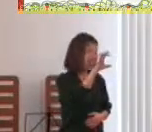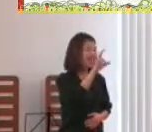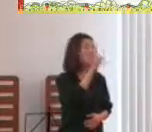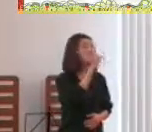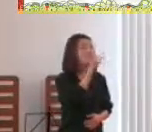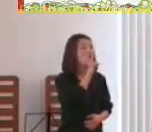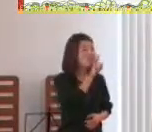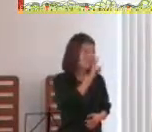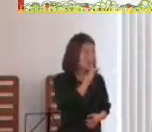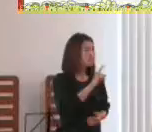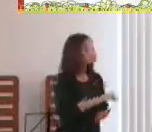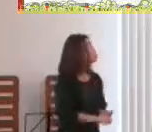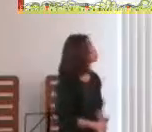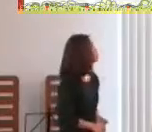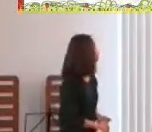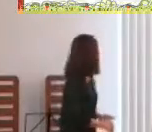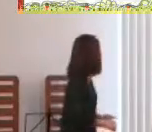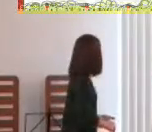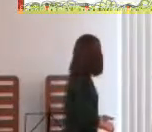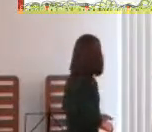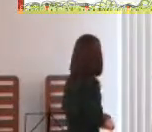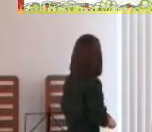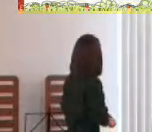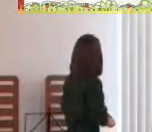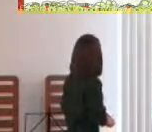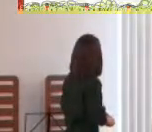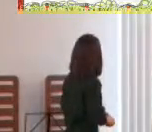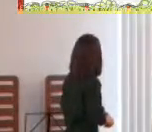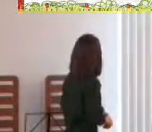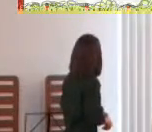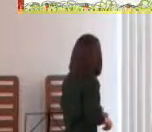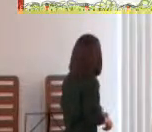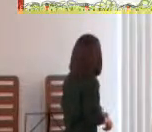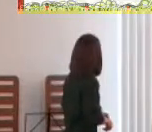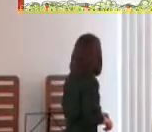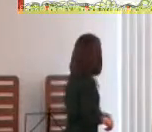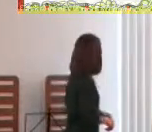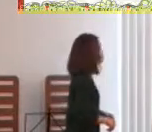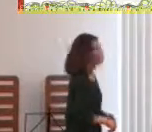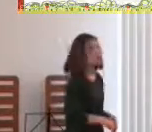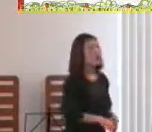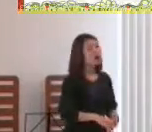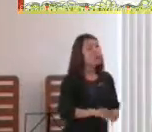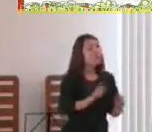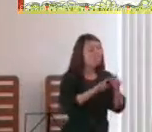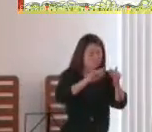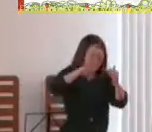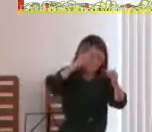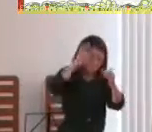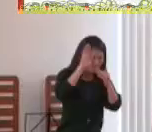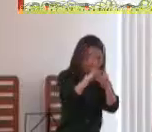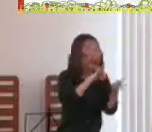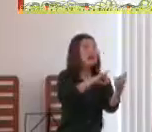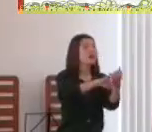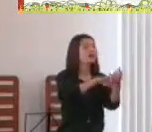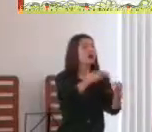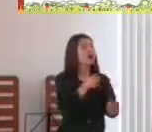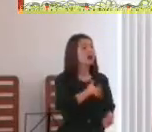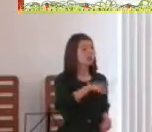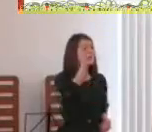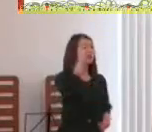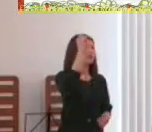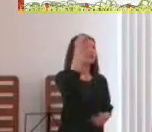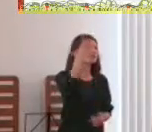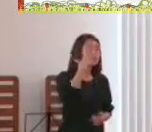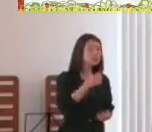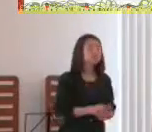子が生まれると、その子を通して神が私たちと共におられるということがあなたたちに分かるよって約束をしておられたんですね。でも